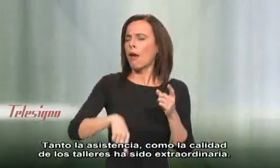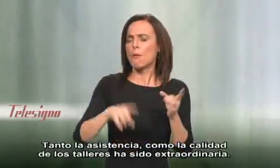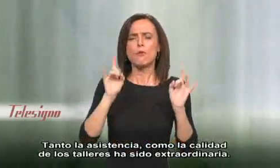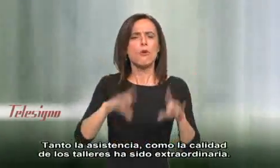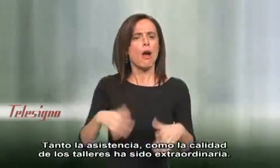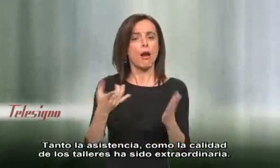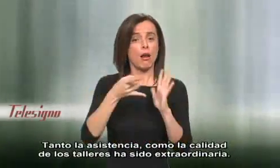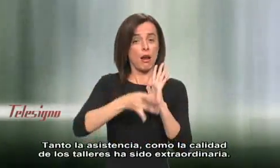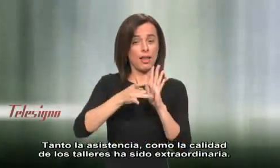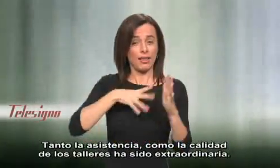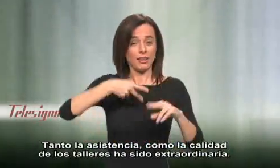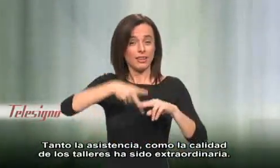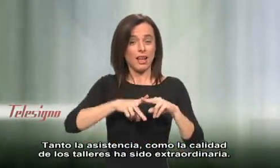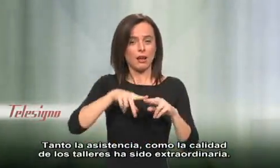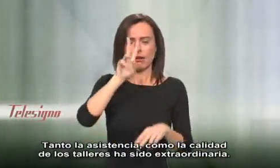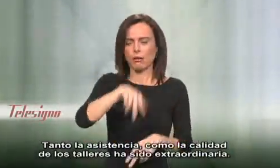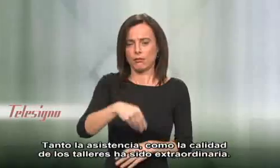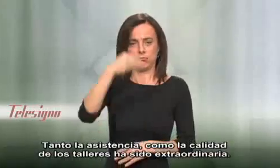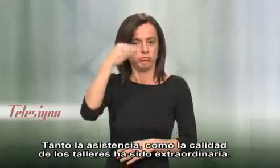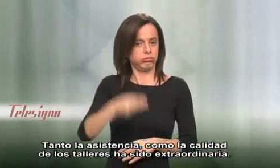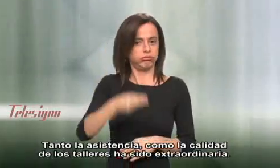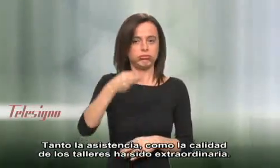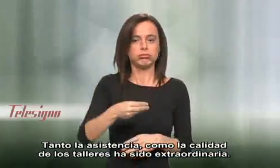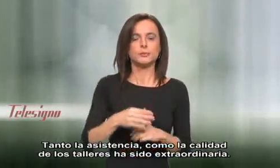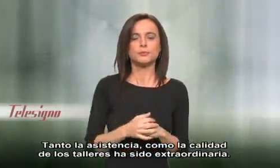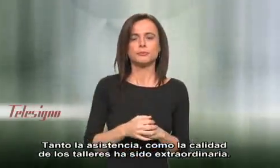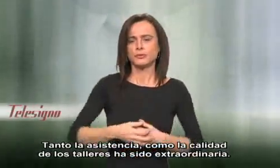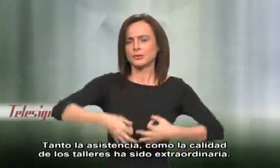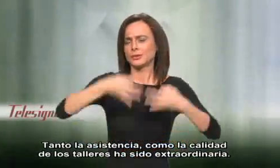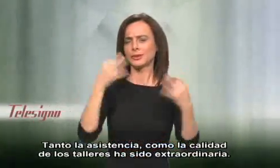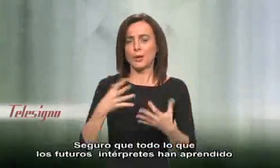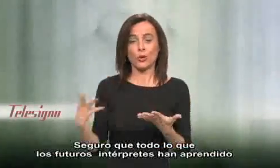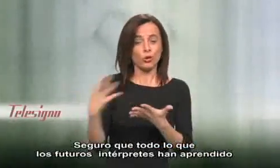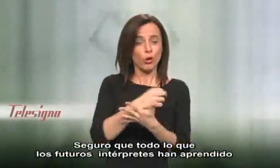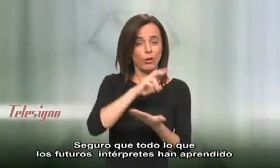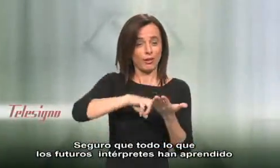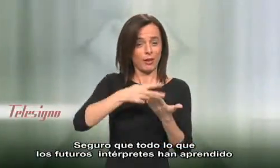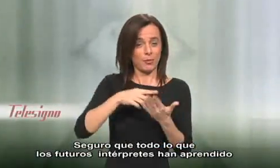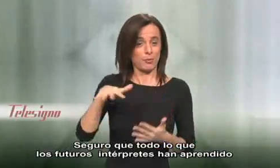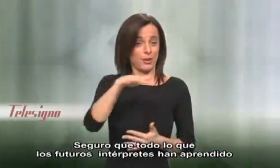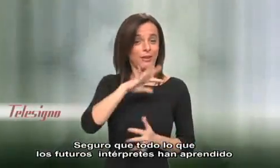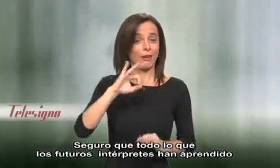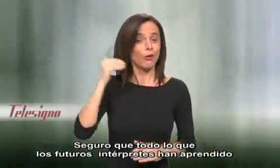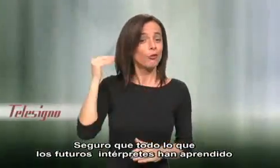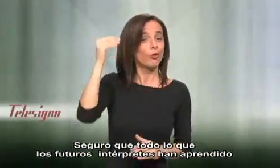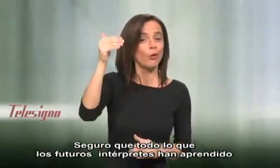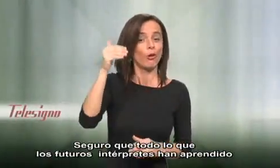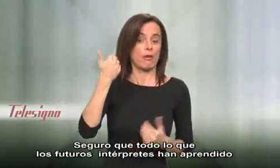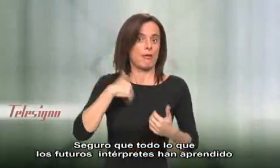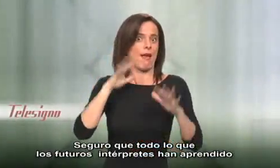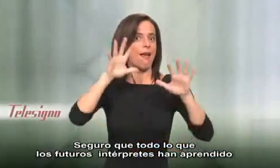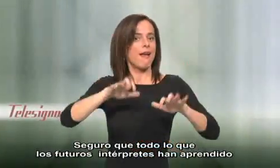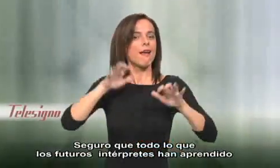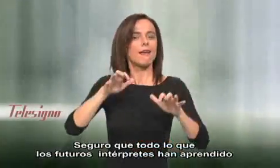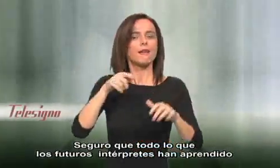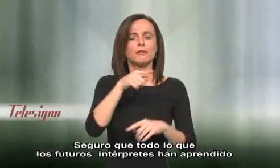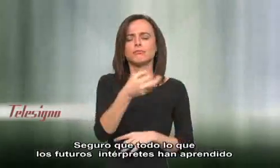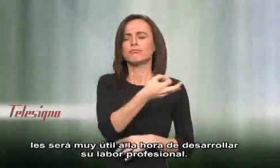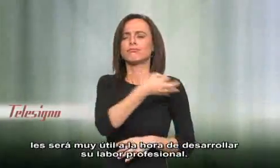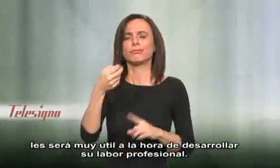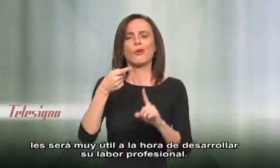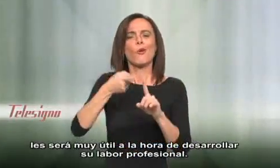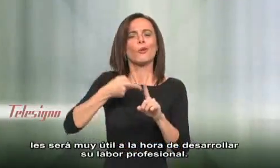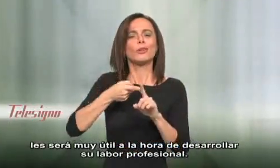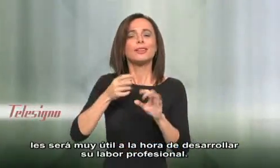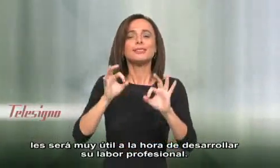la asistencia como la calidad de los talleres ha sido extraordinaria. Seguro que todo lo que los futuros intérpretes han aprendido